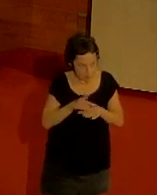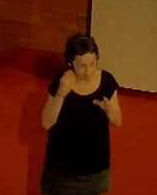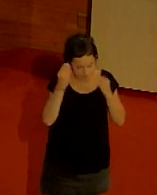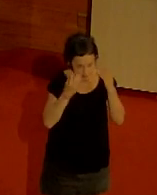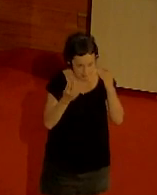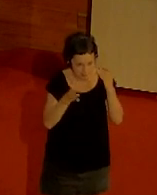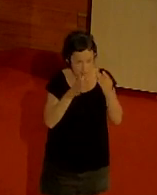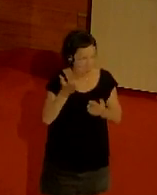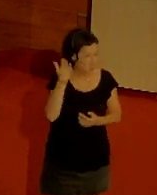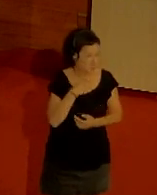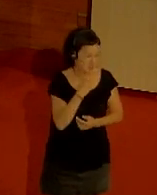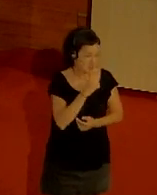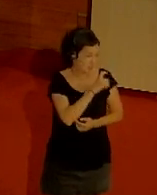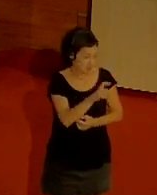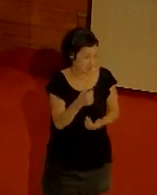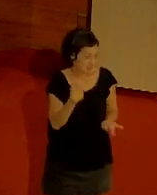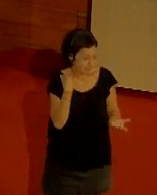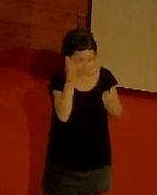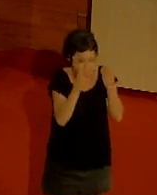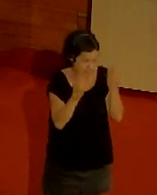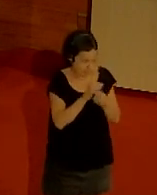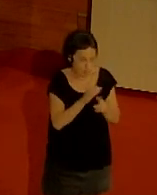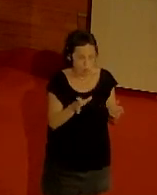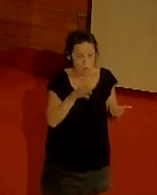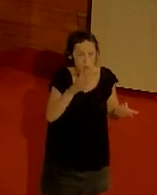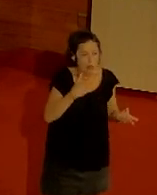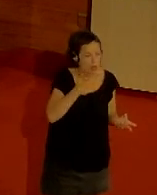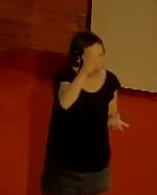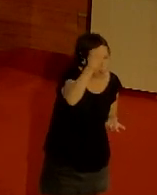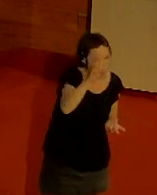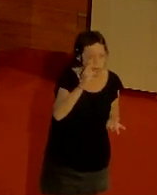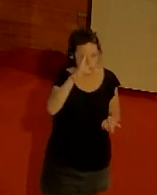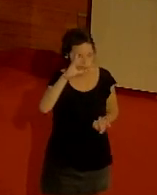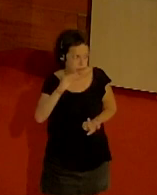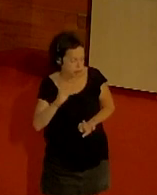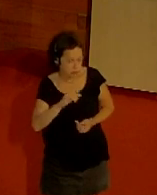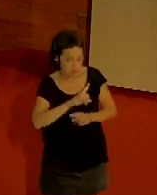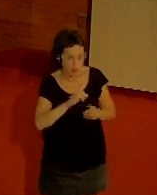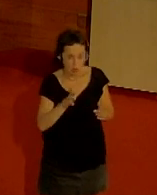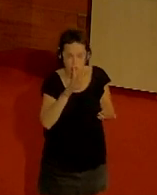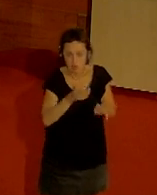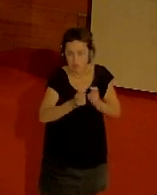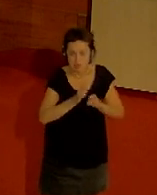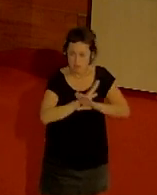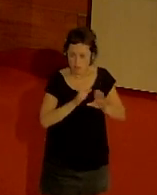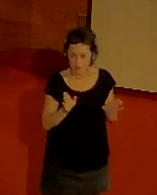pensamos. Pero no pensamos no porque seamos listos o tontos o porque nuestra profesión sea, ¿no? Sino porque